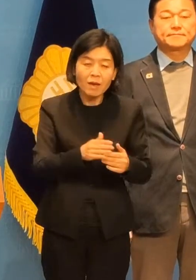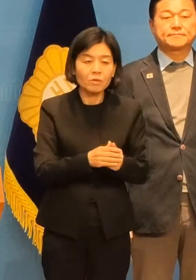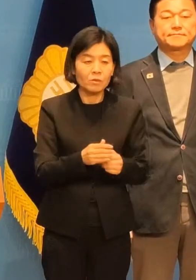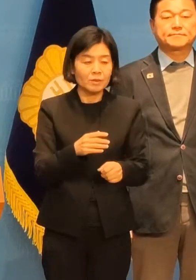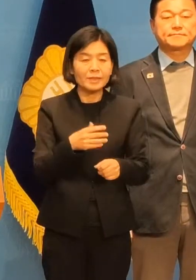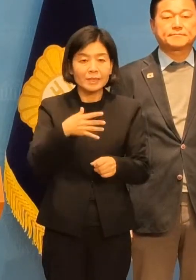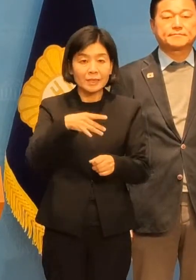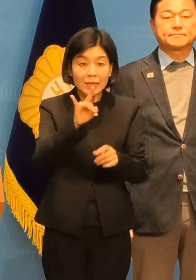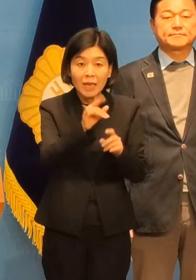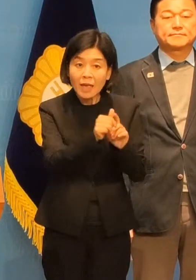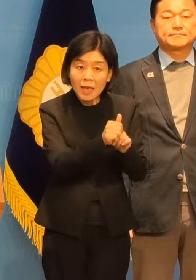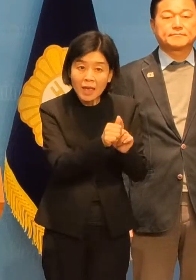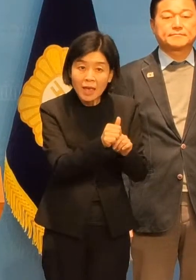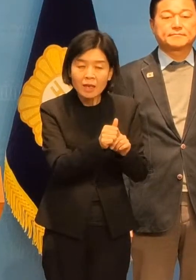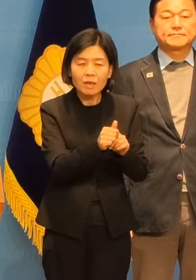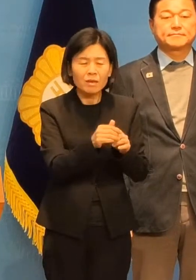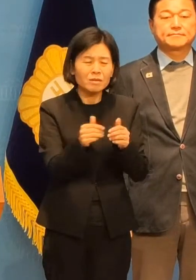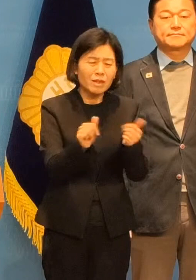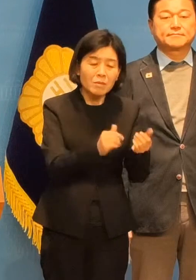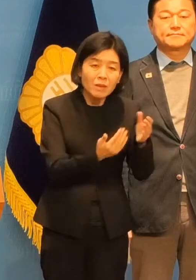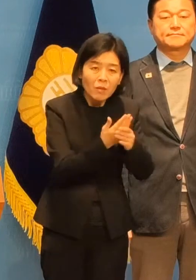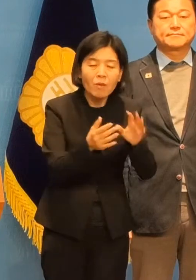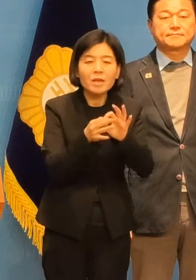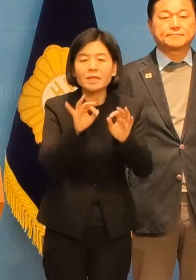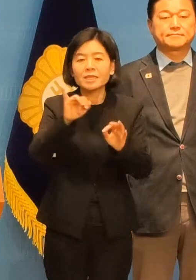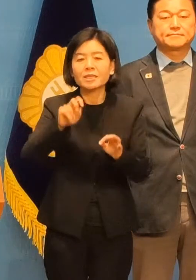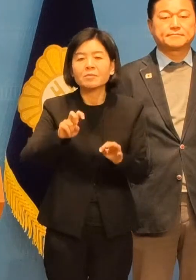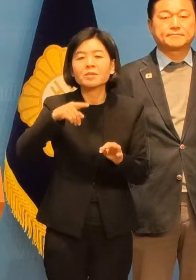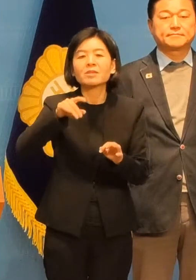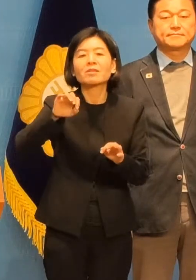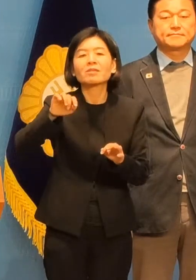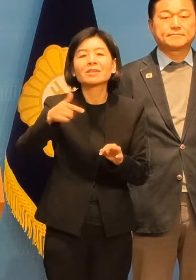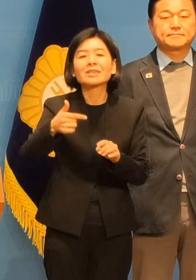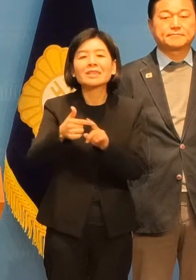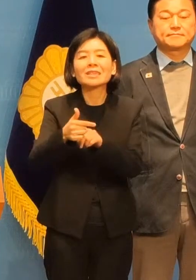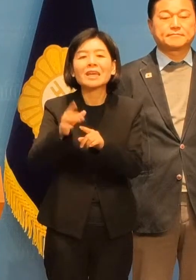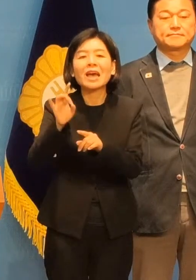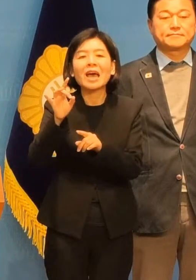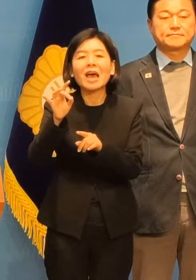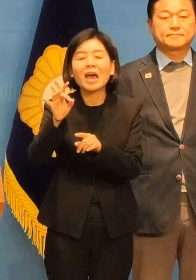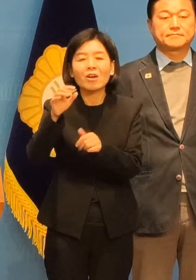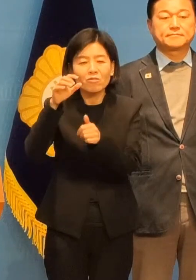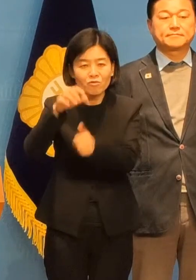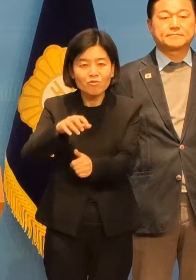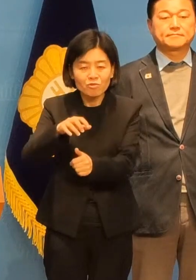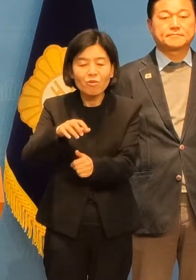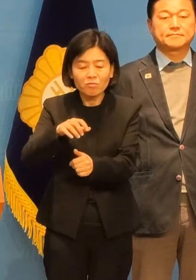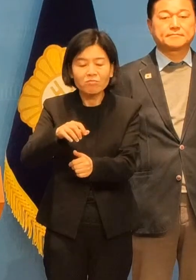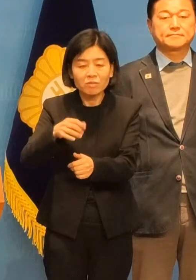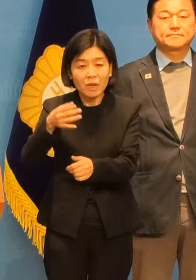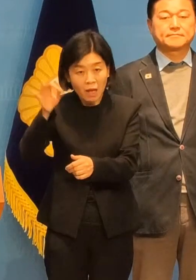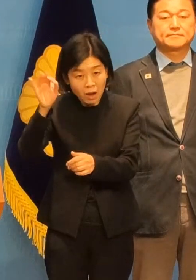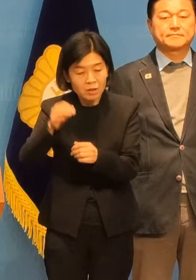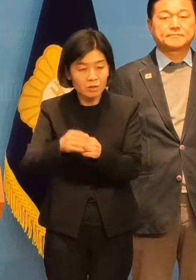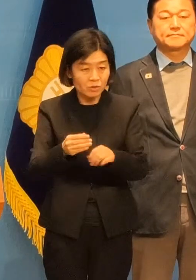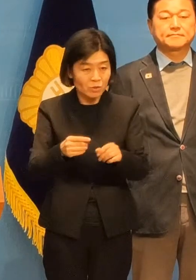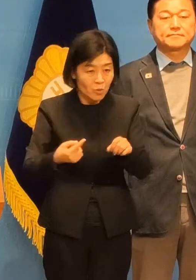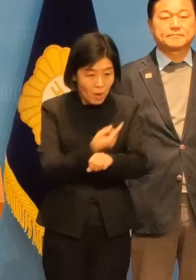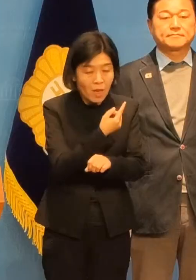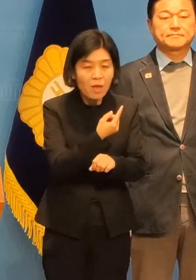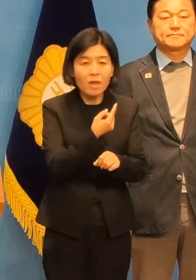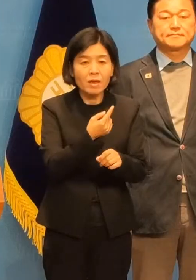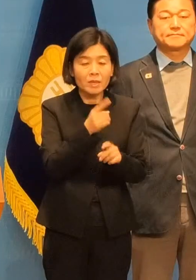임성근만 구속영장을 인용하고 나머지 핵심 이종섭 장관 등을 비롯한 핵심